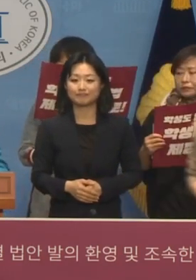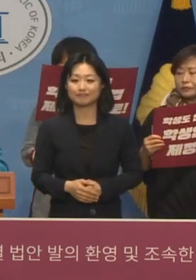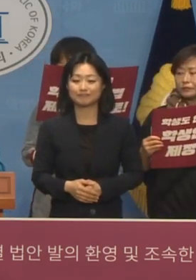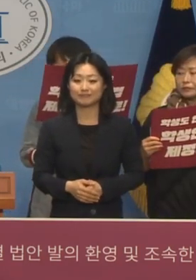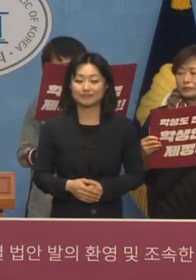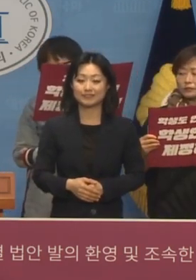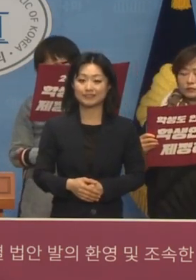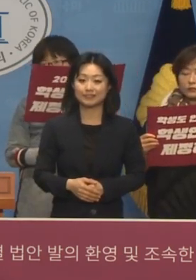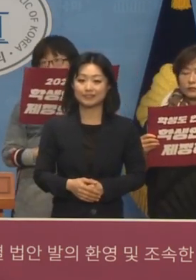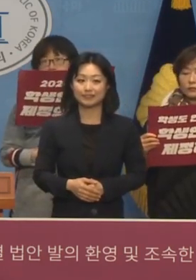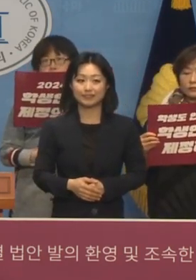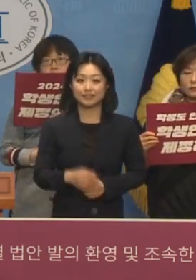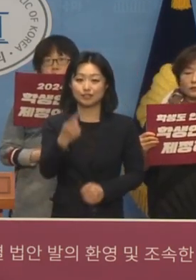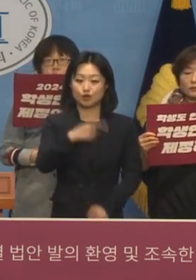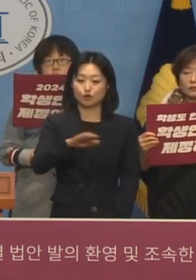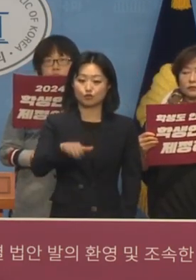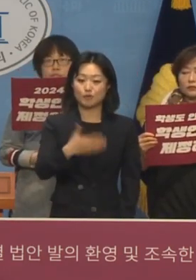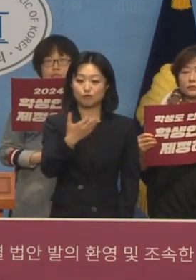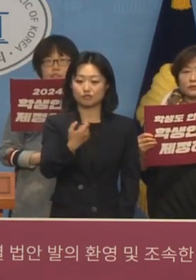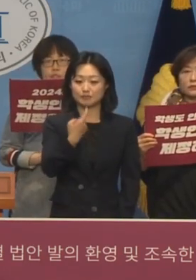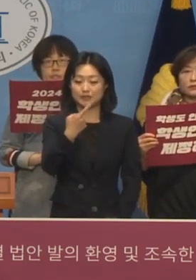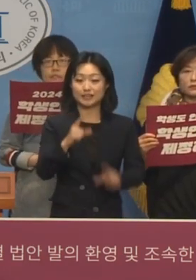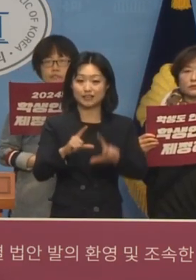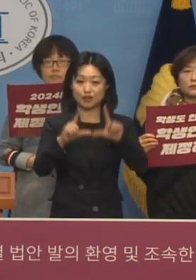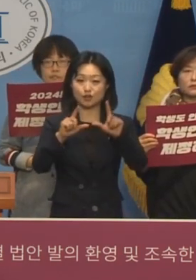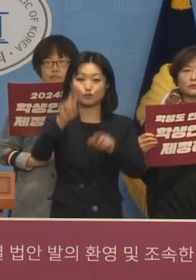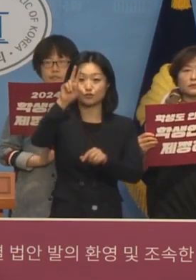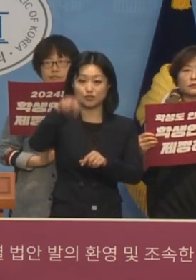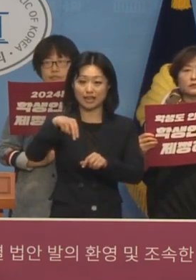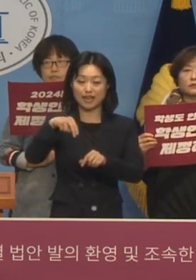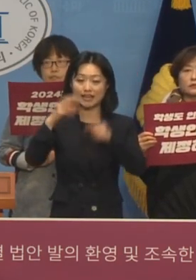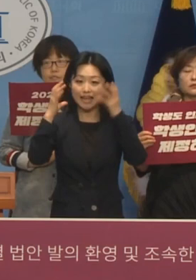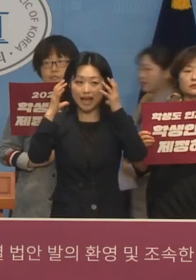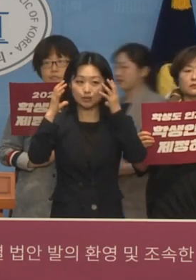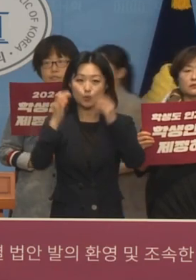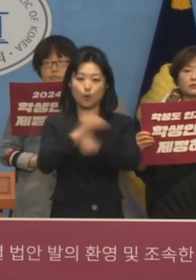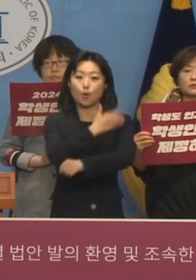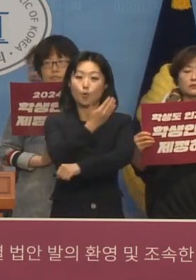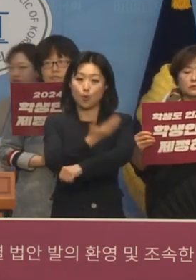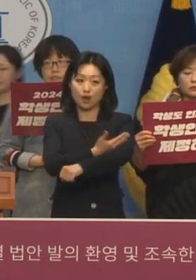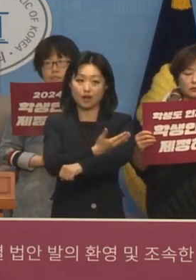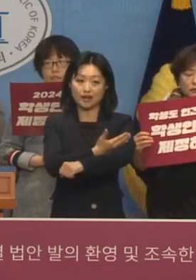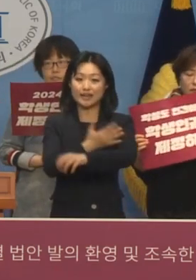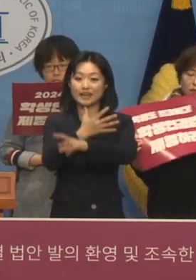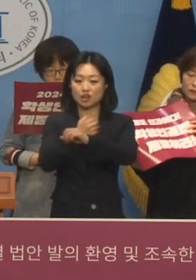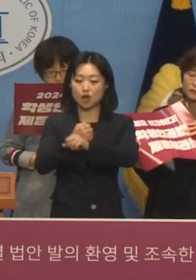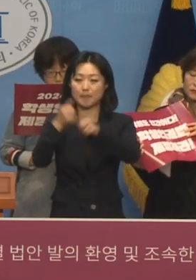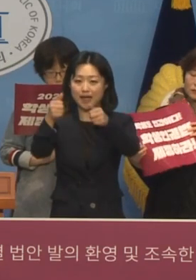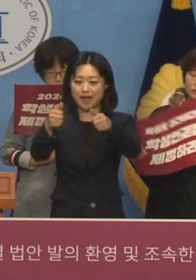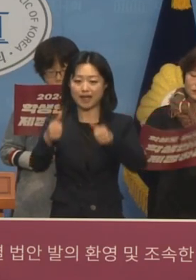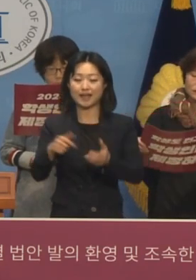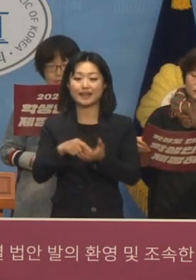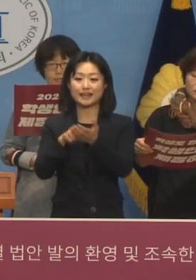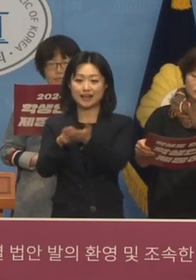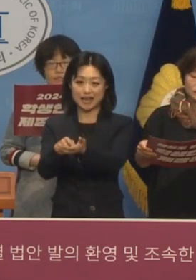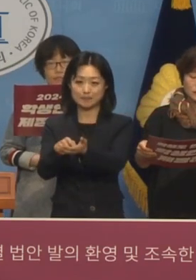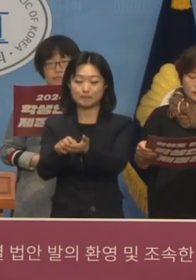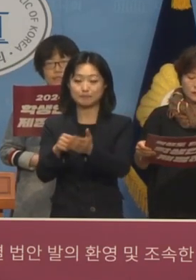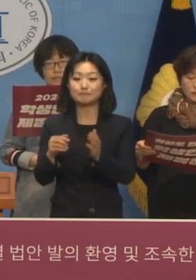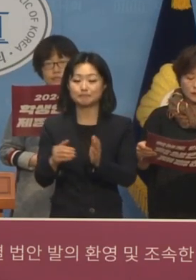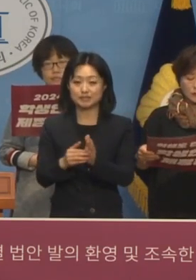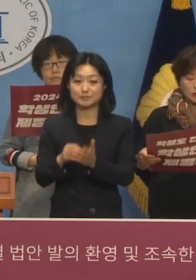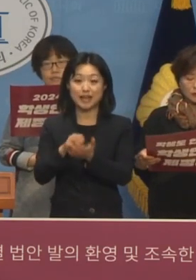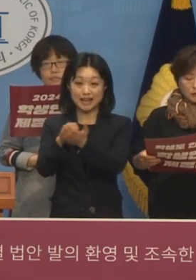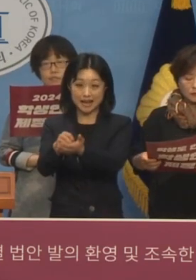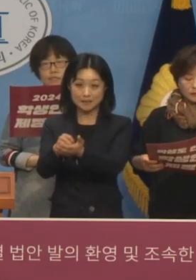네, 저희가 1991년에 UN 아동권리 협약에 가입을 했습니다. 헌법 6조에